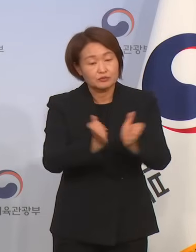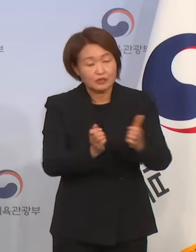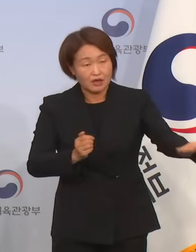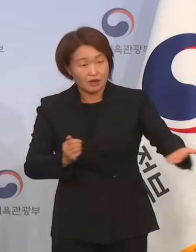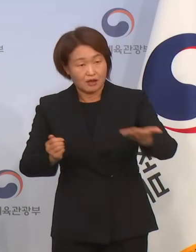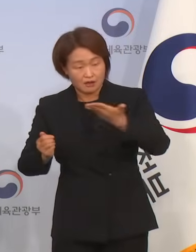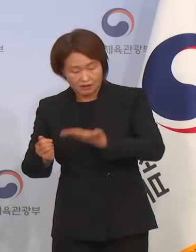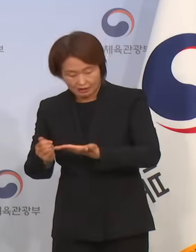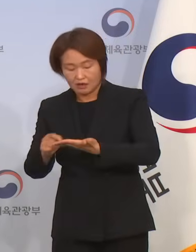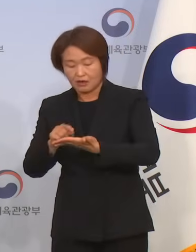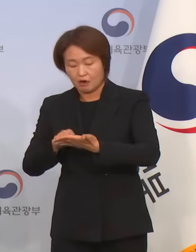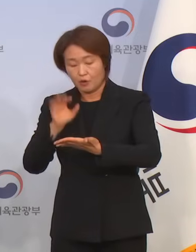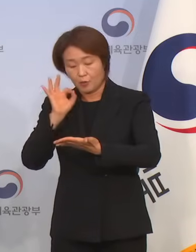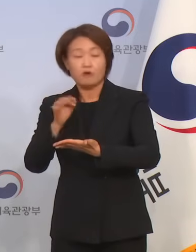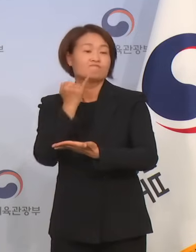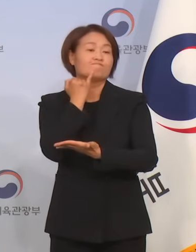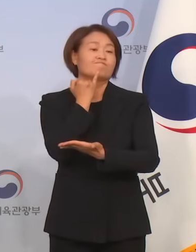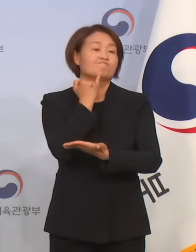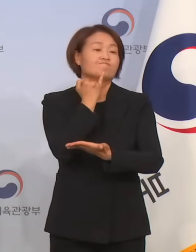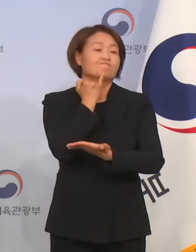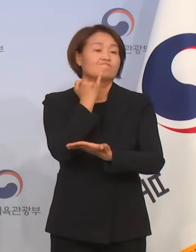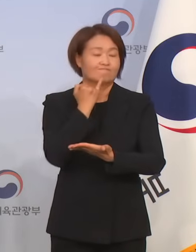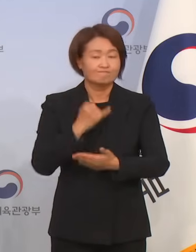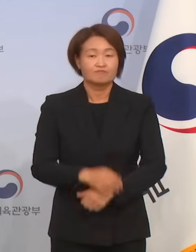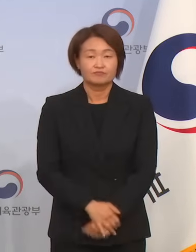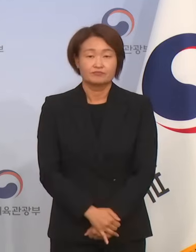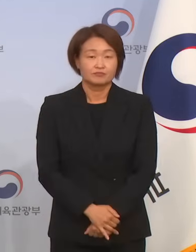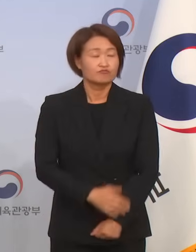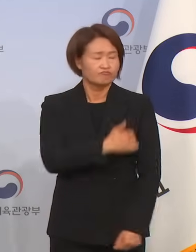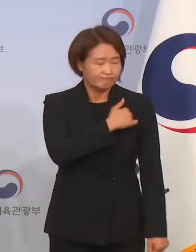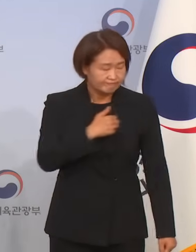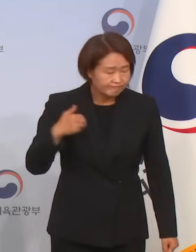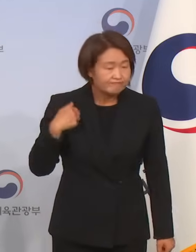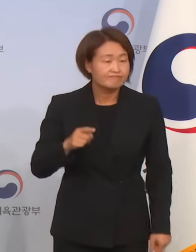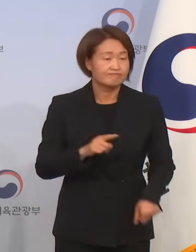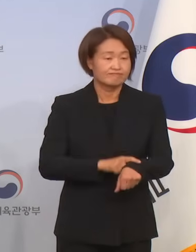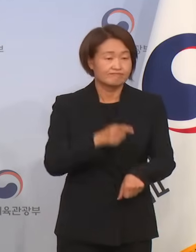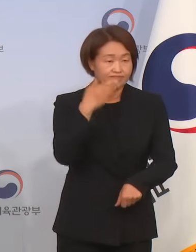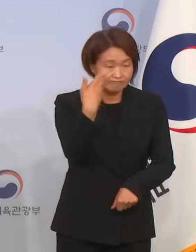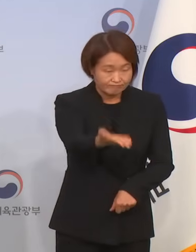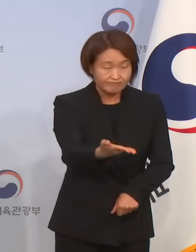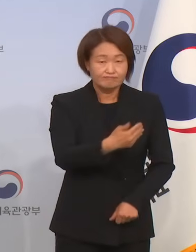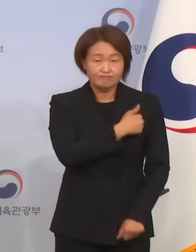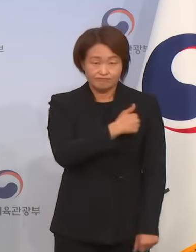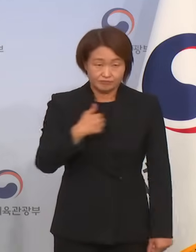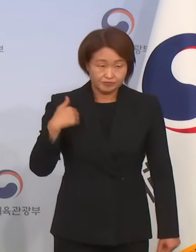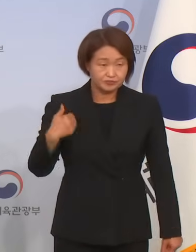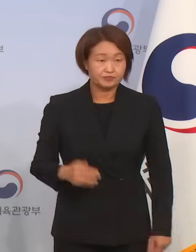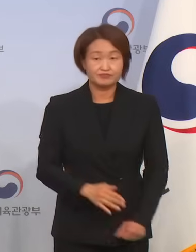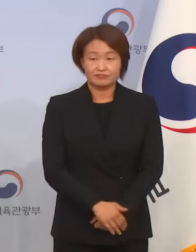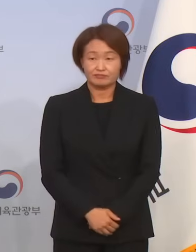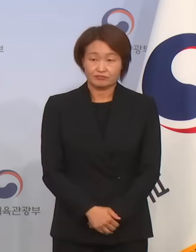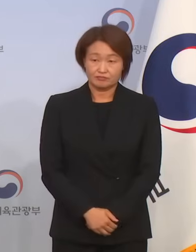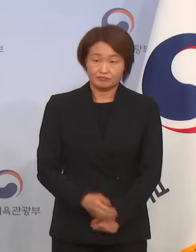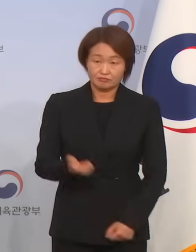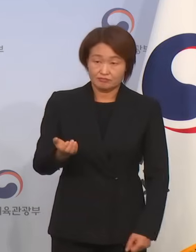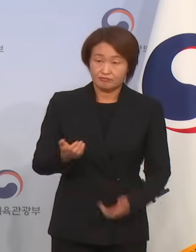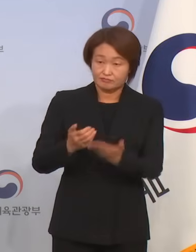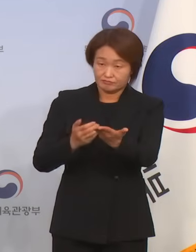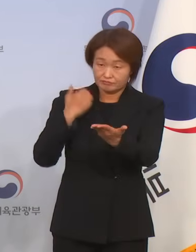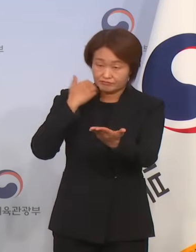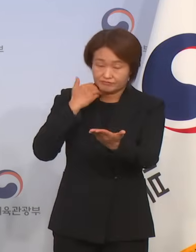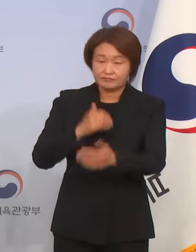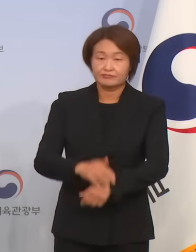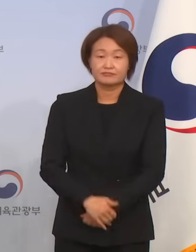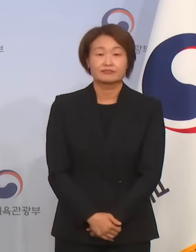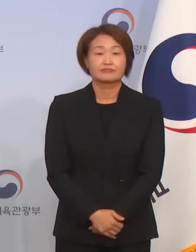그 괜찮습니다. 그렇게 해서 충분한 시간을 갖고 하면 됩니다. 예. 네. 아까도 손 드신 네.